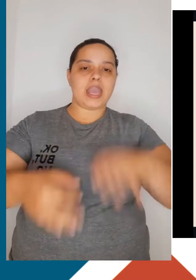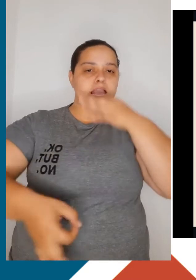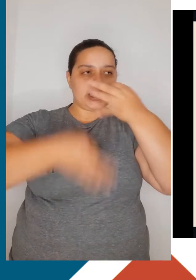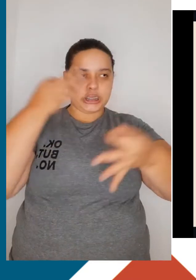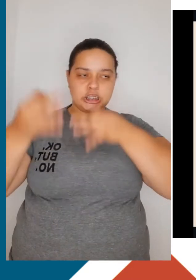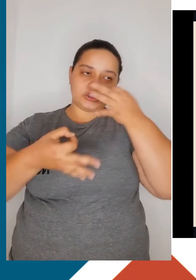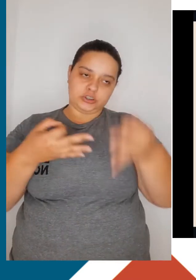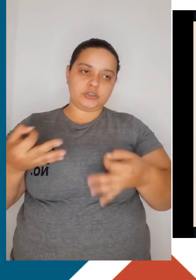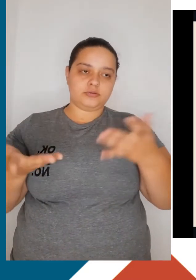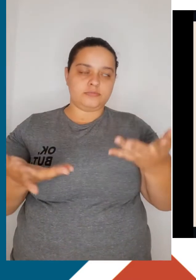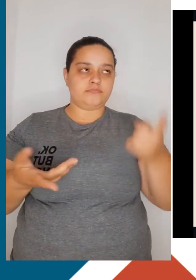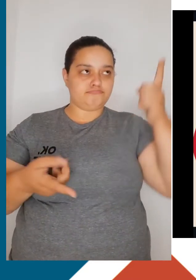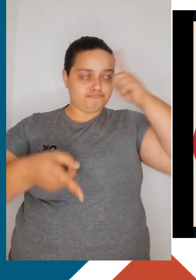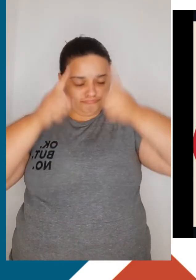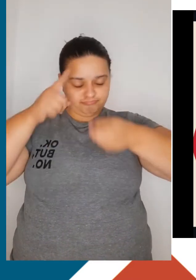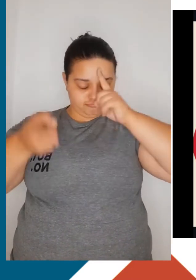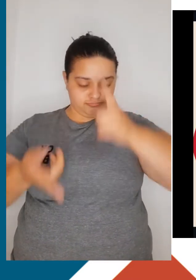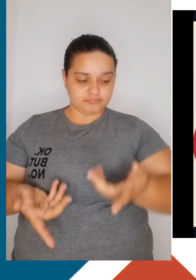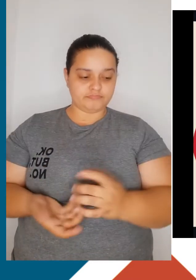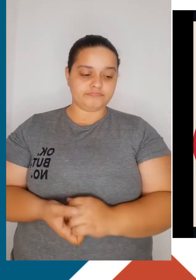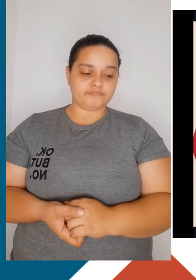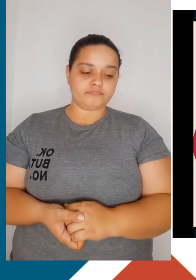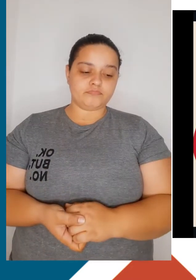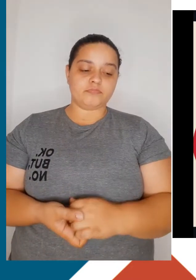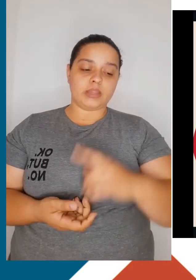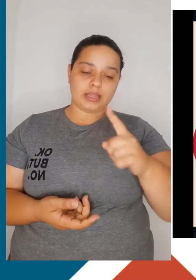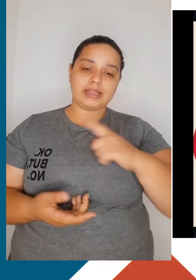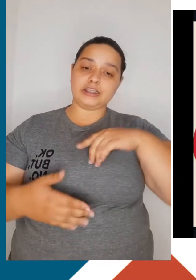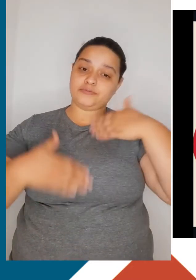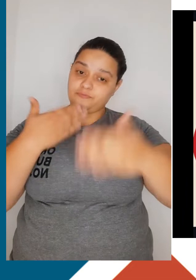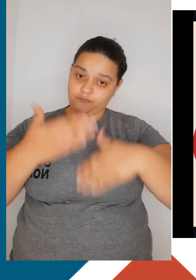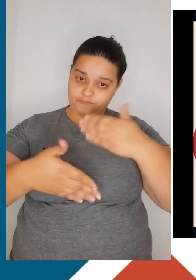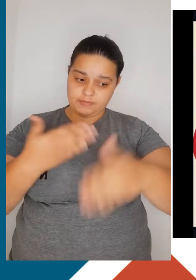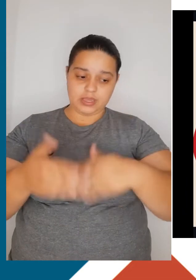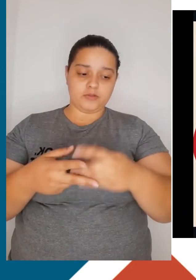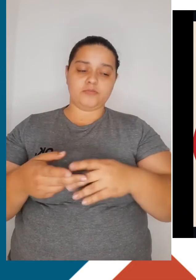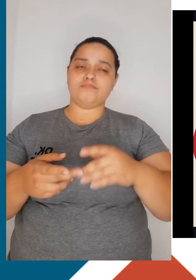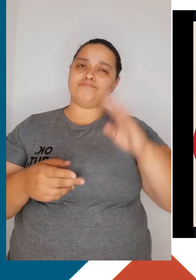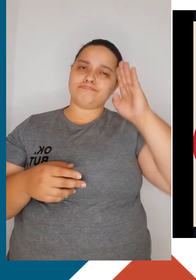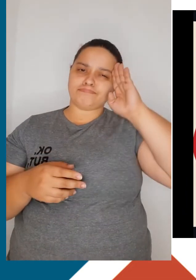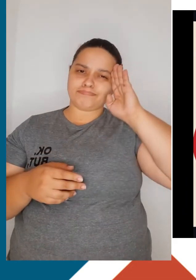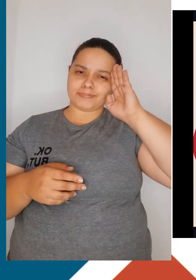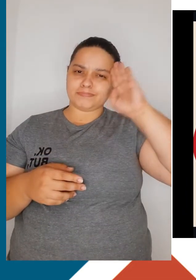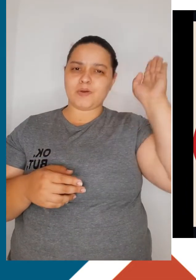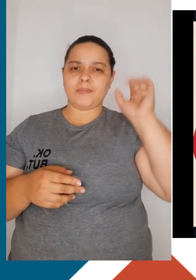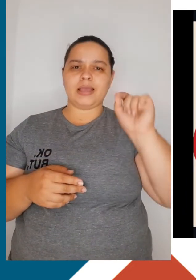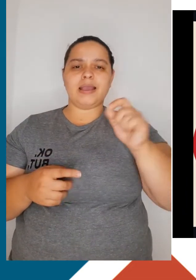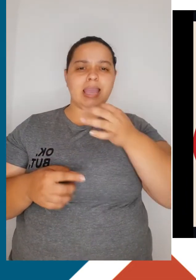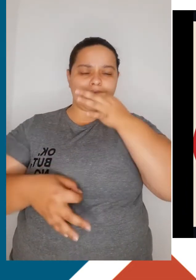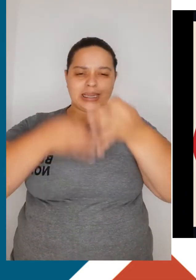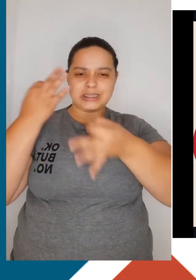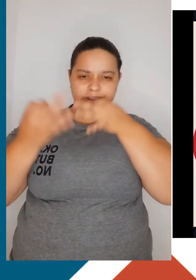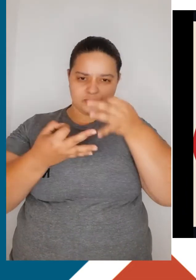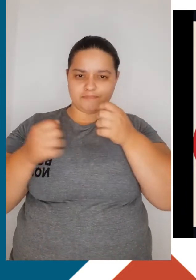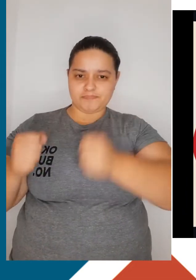à sociedade de ordens. O desenvolvimento dessas ideias, e principalmente a crítica ao poder